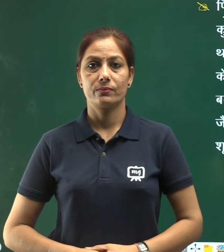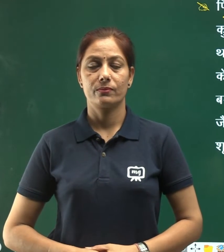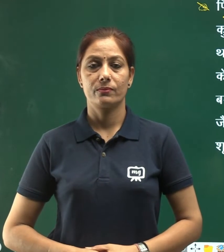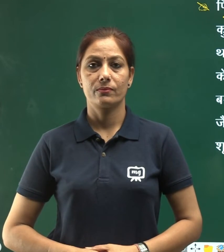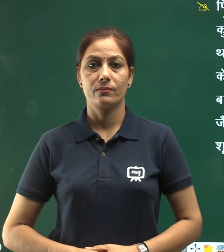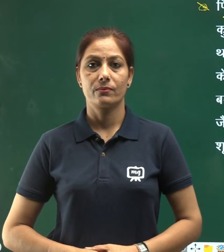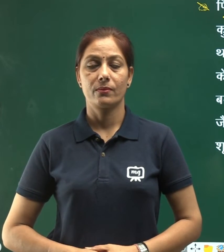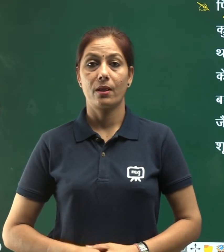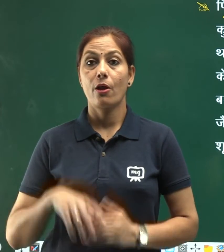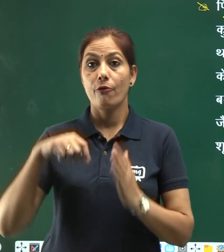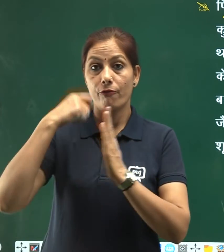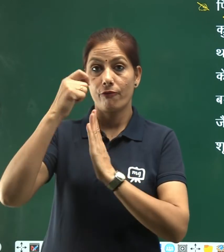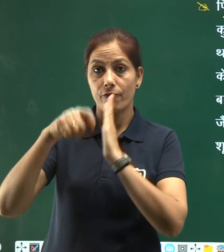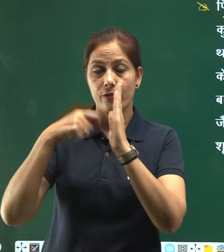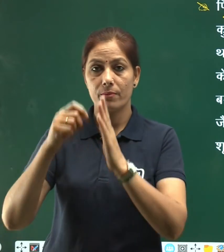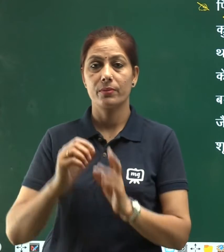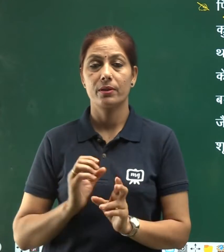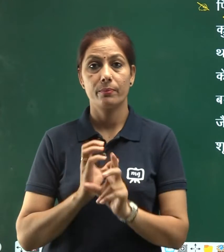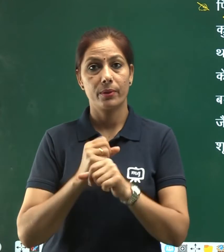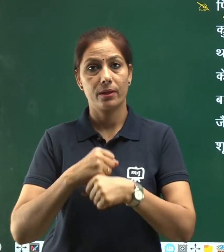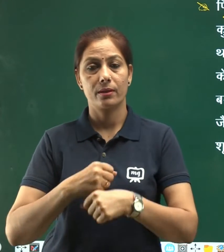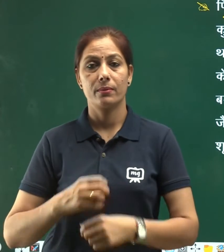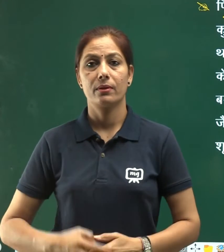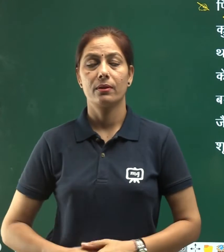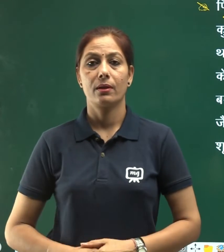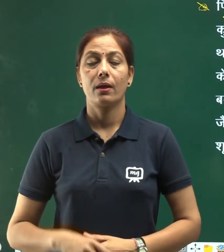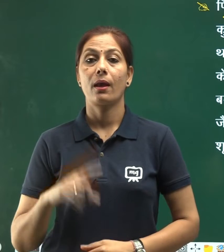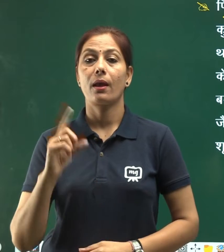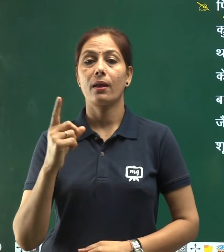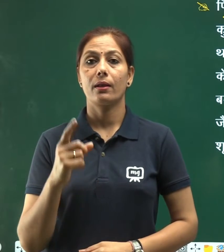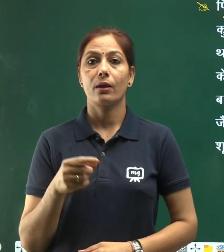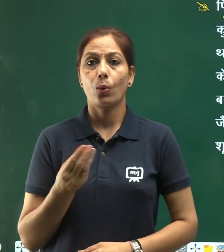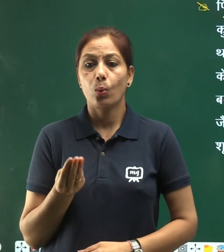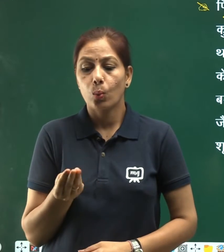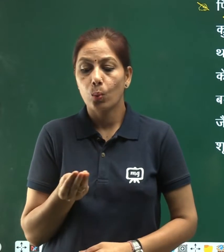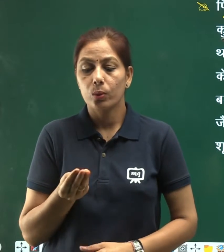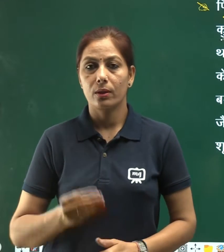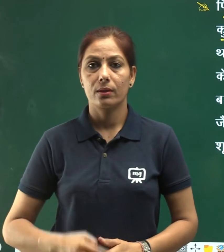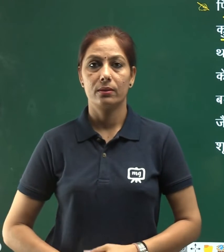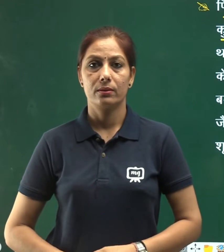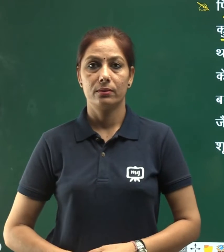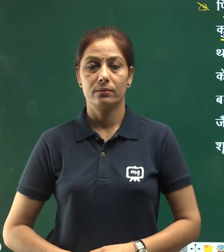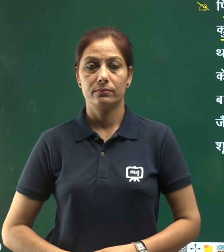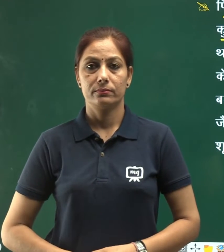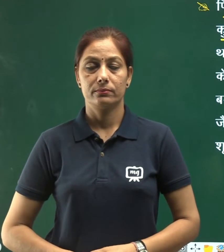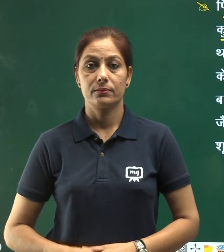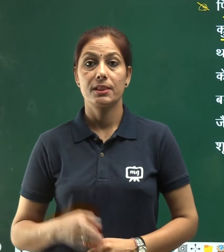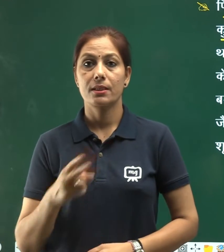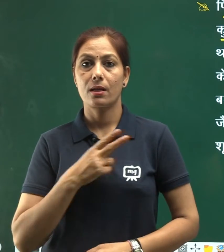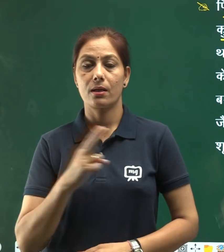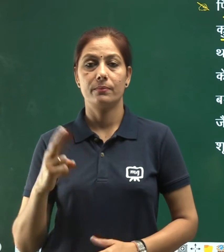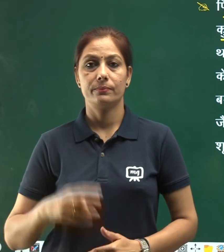फिल्म की शूटिंग में एक कुत्ता जिसका